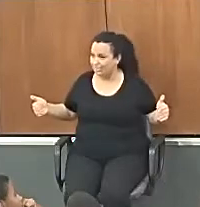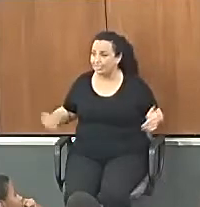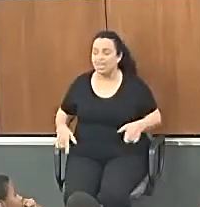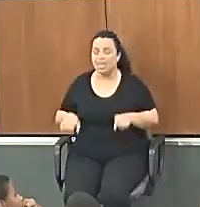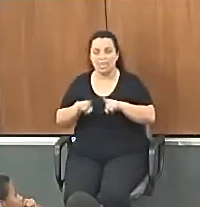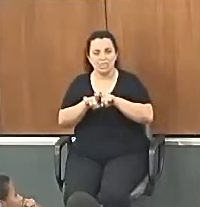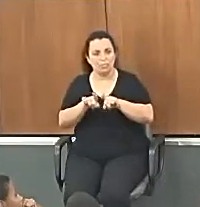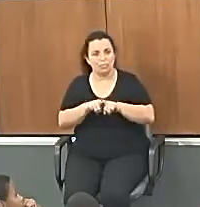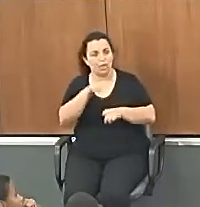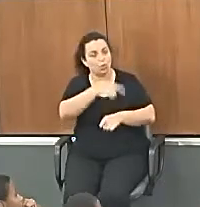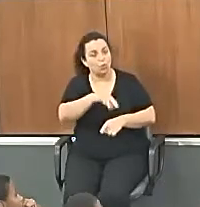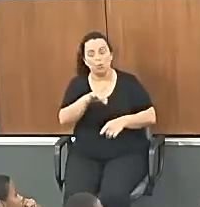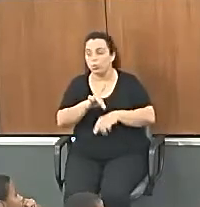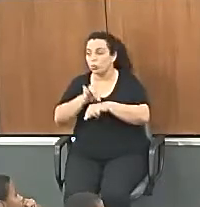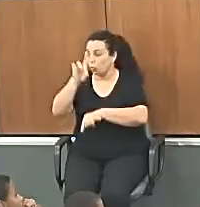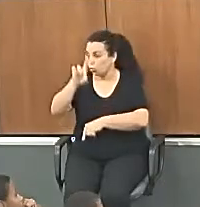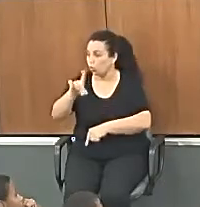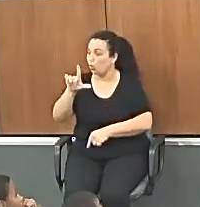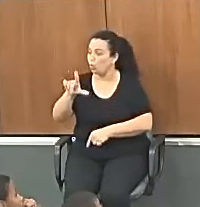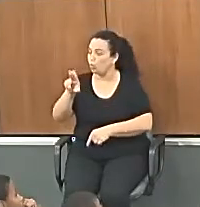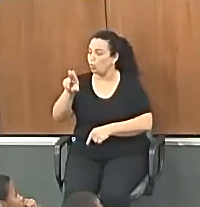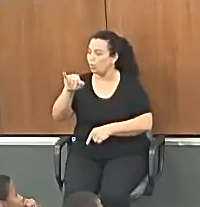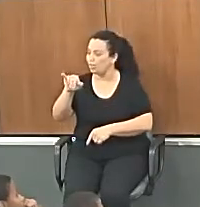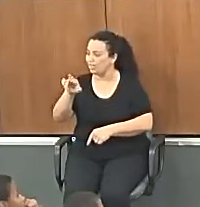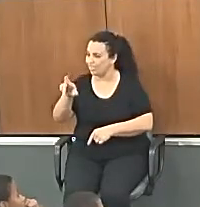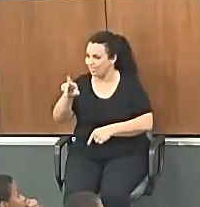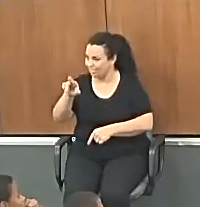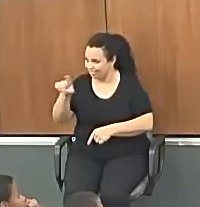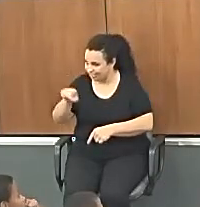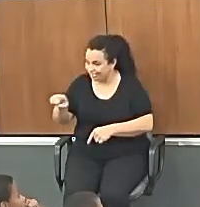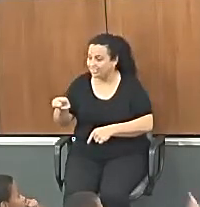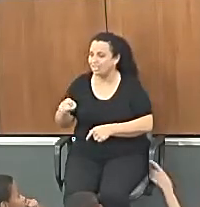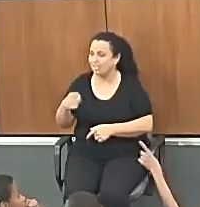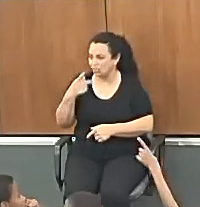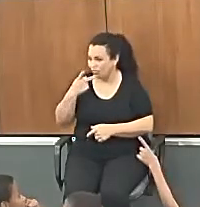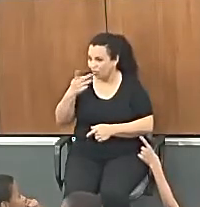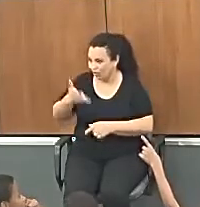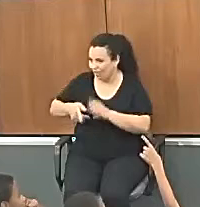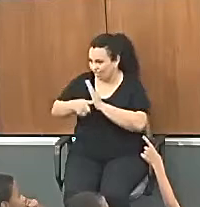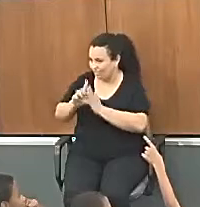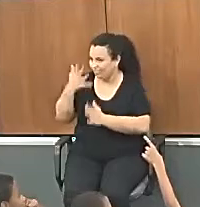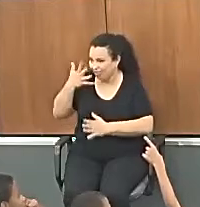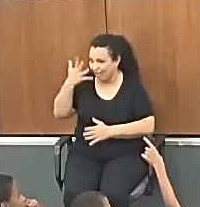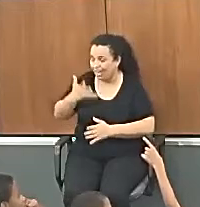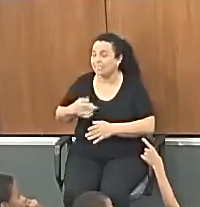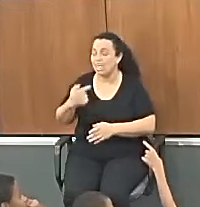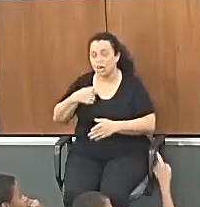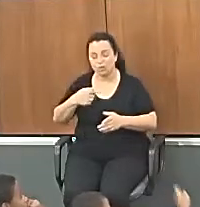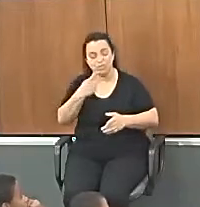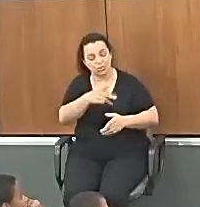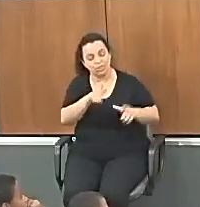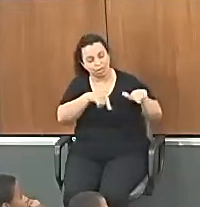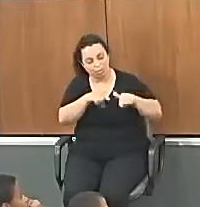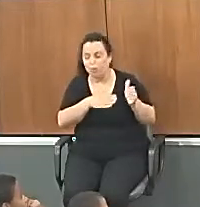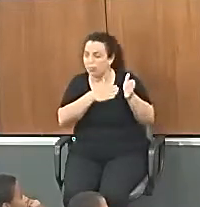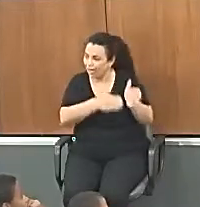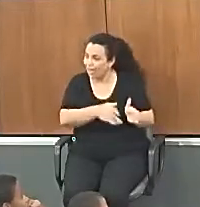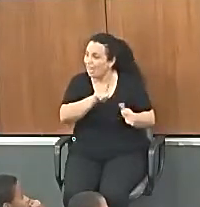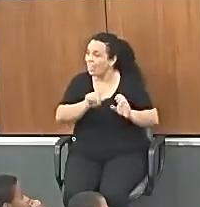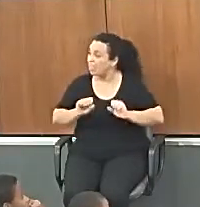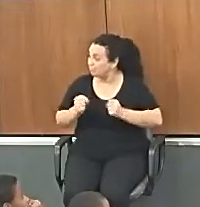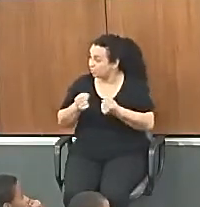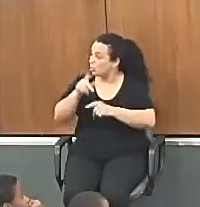aqui o doutor luís que acabou de fazer uso da palavra tem acompanhado de perto a daf da defensoria pública